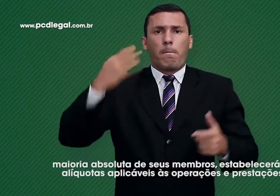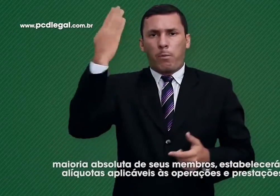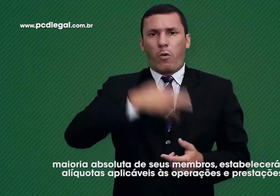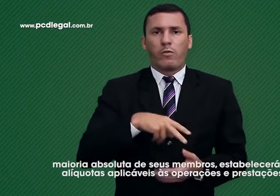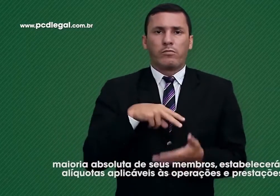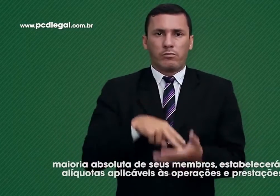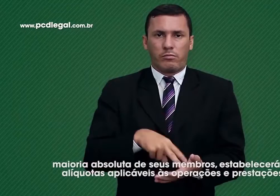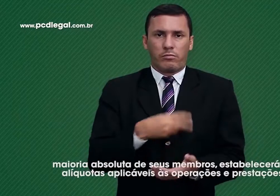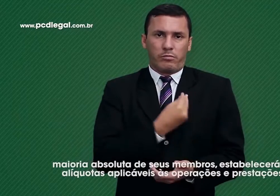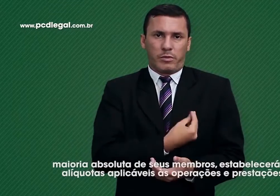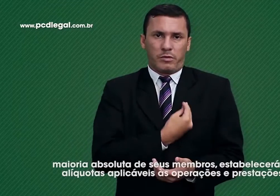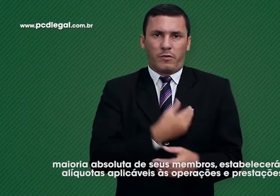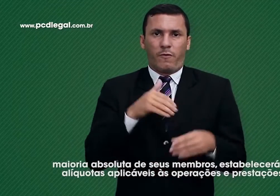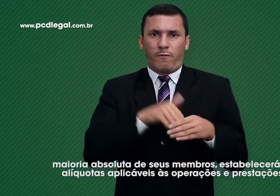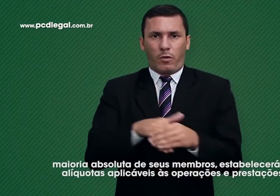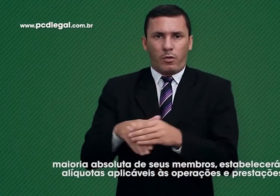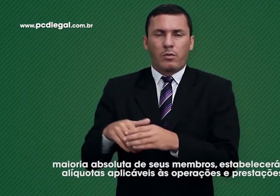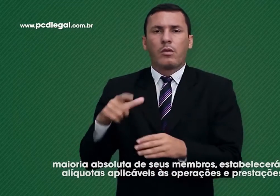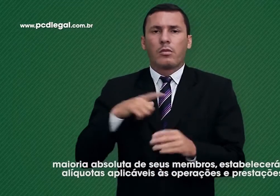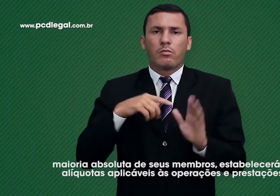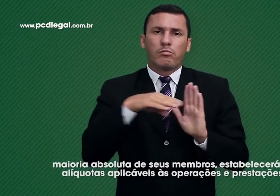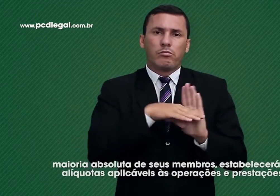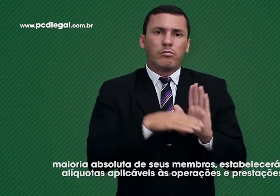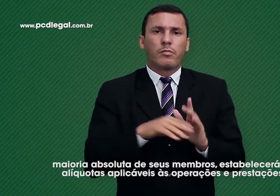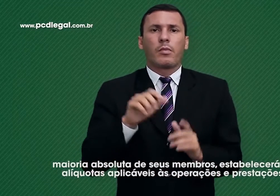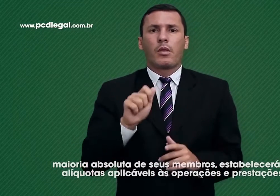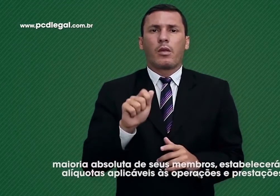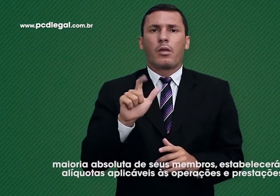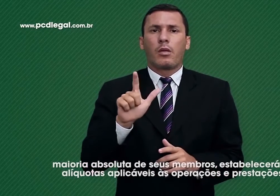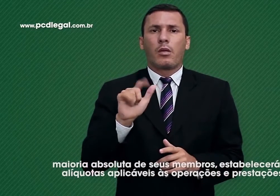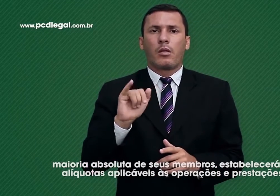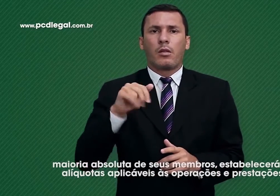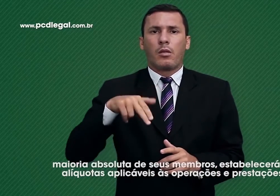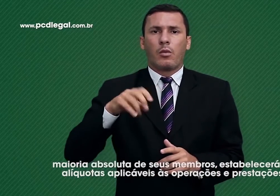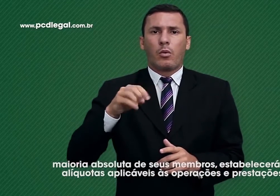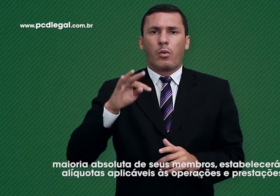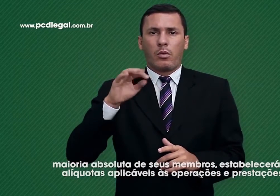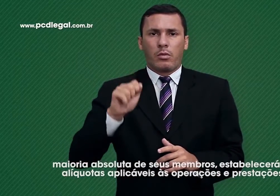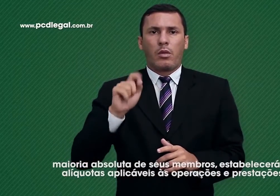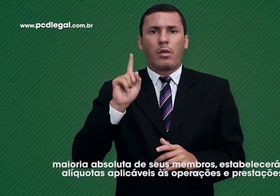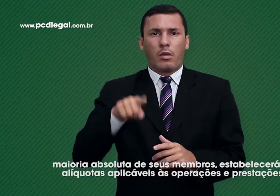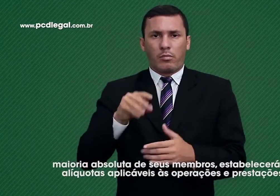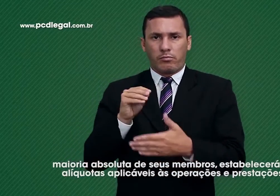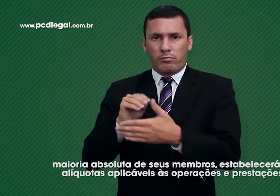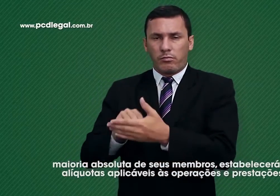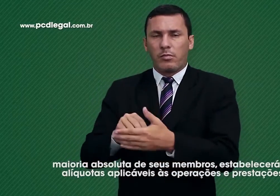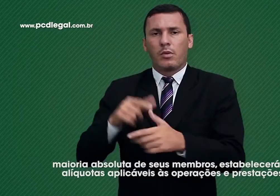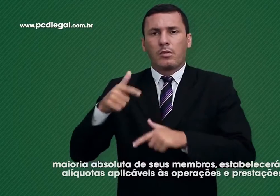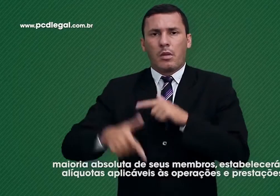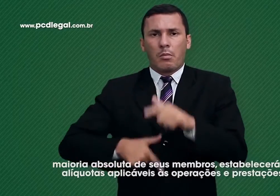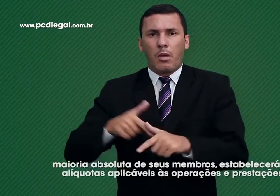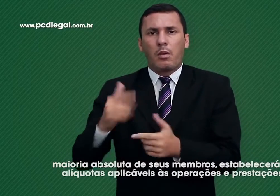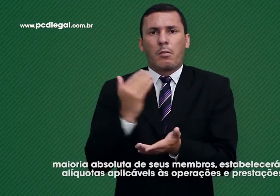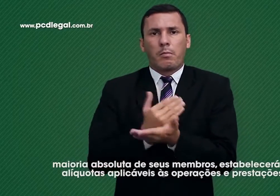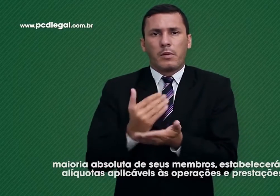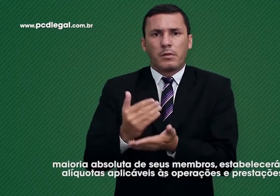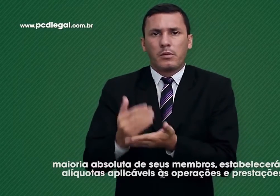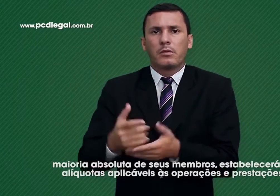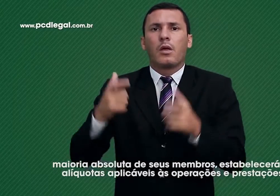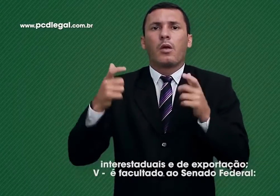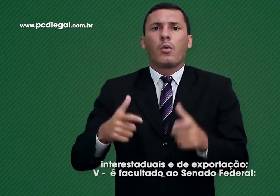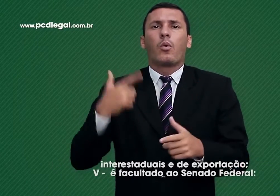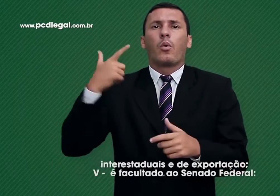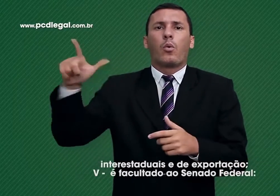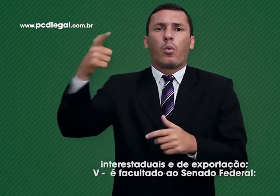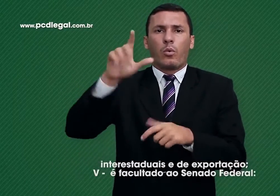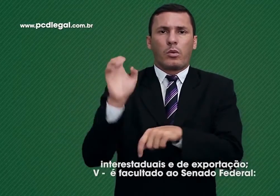pela maioria absoluta de seus membros, estabelecerá as alíquotas aplicáveis às operações e